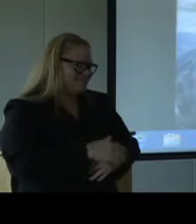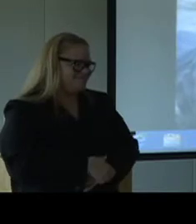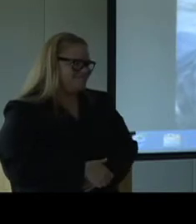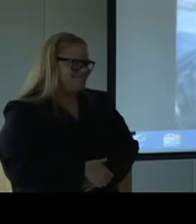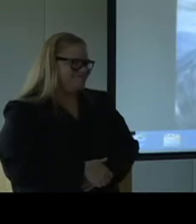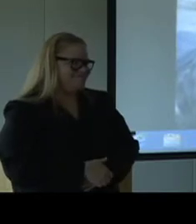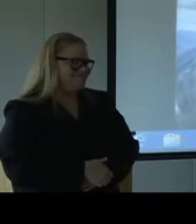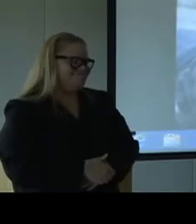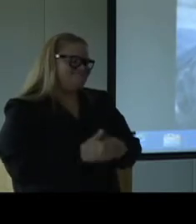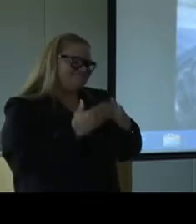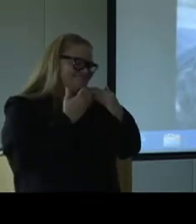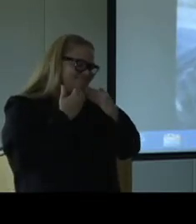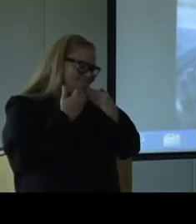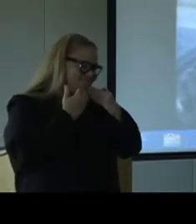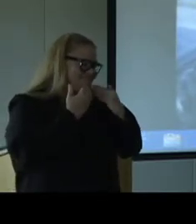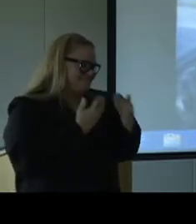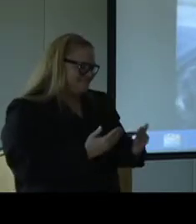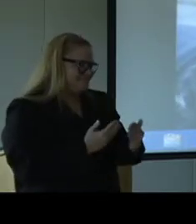Estoy bien agradecida, ¿verdad?